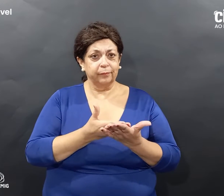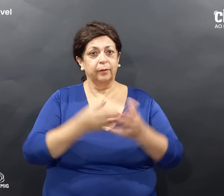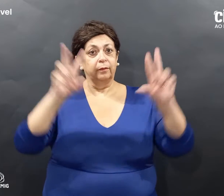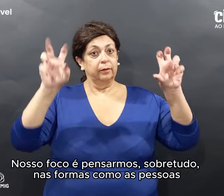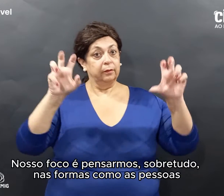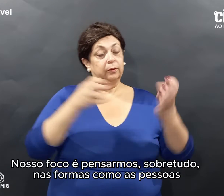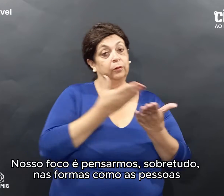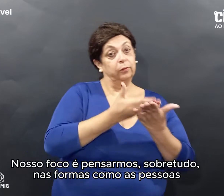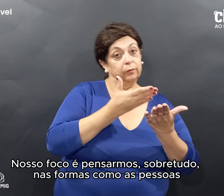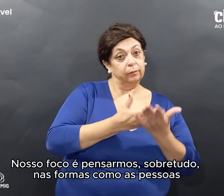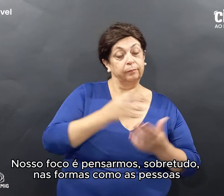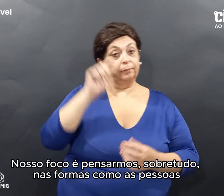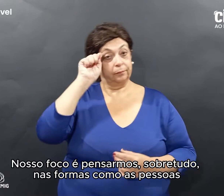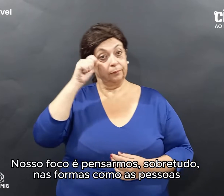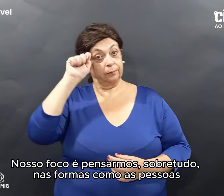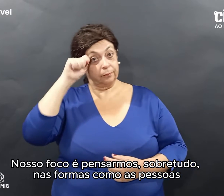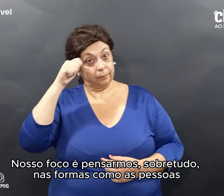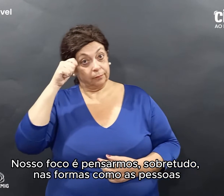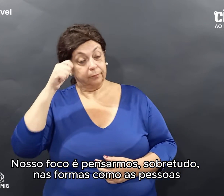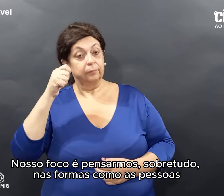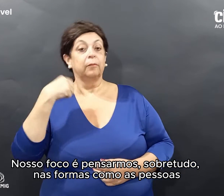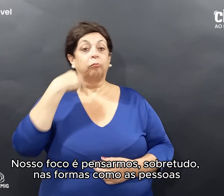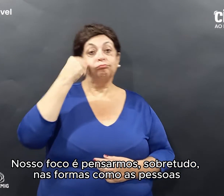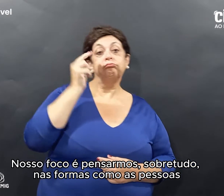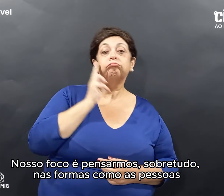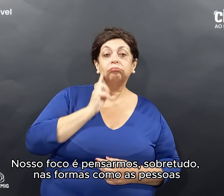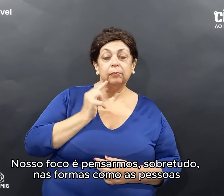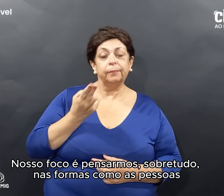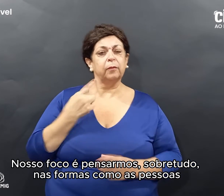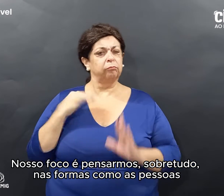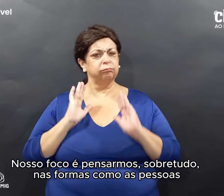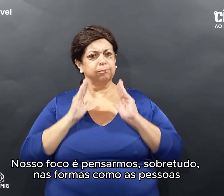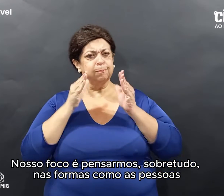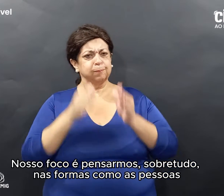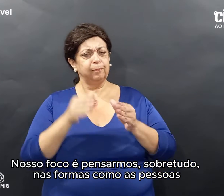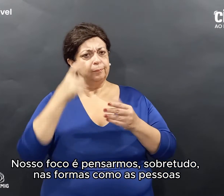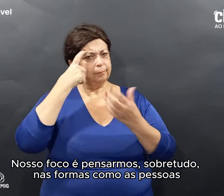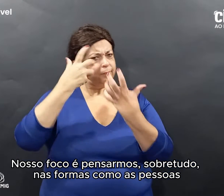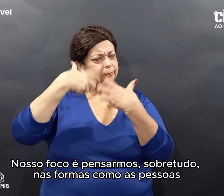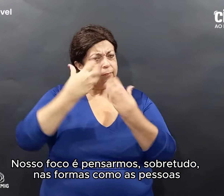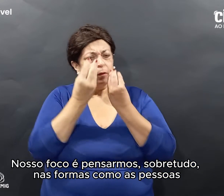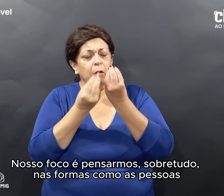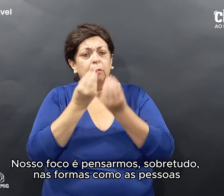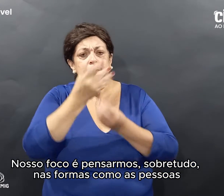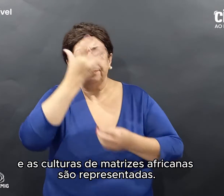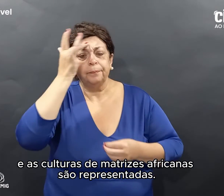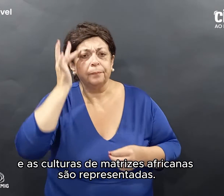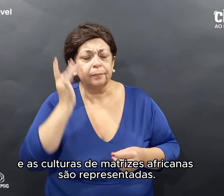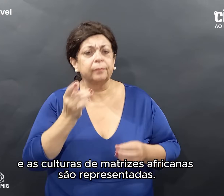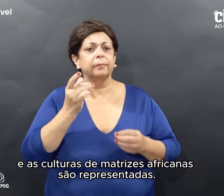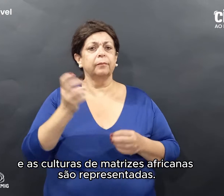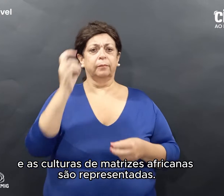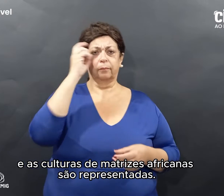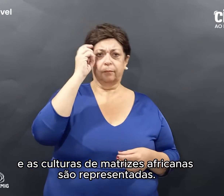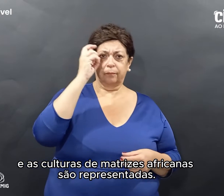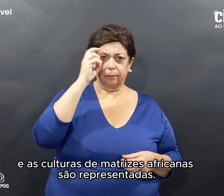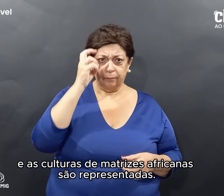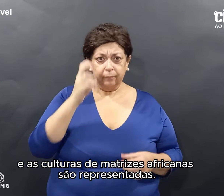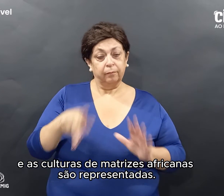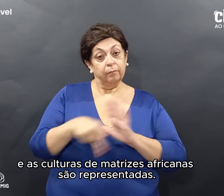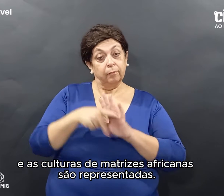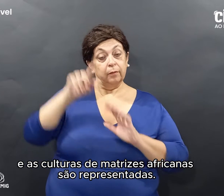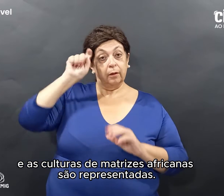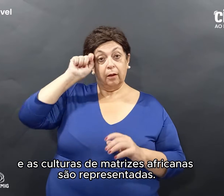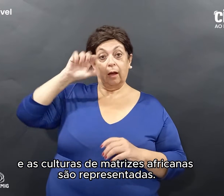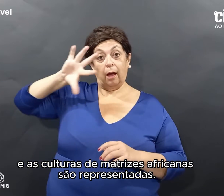Negros. Nosso foco é pensarmos, sobretudo, nas formas como as pessoas e as culturas de matrizes